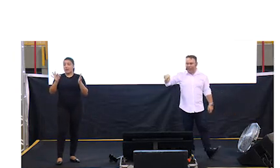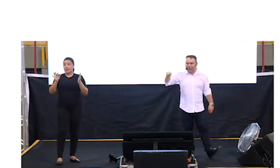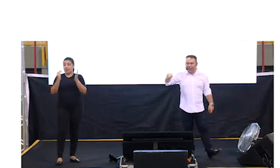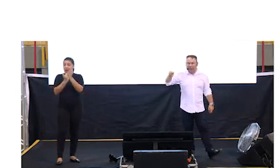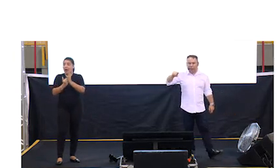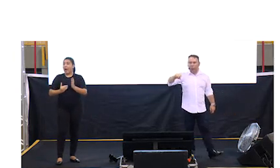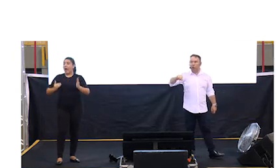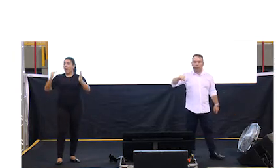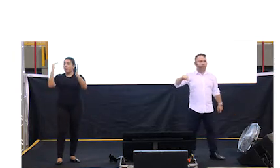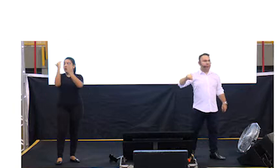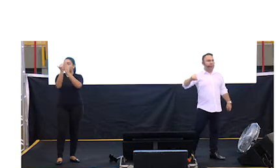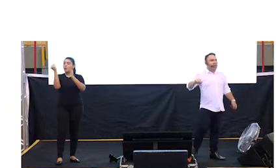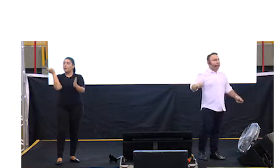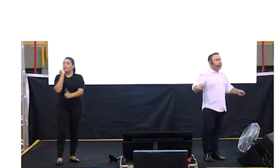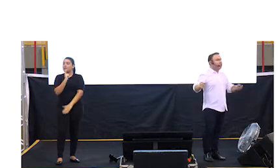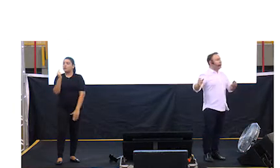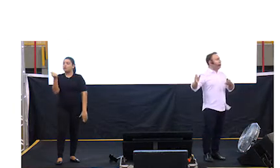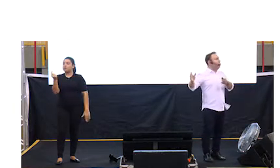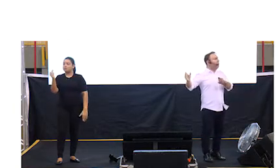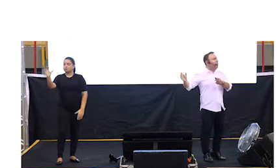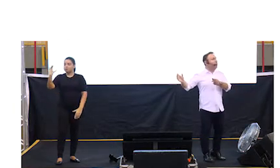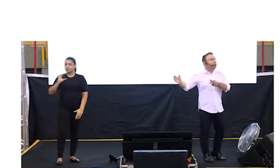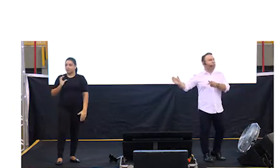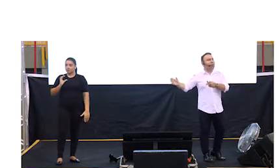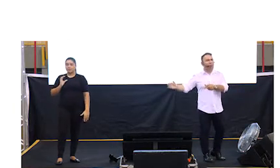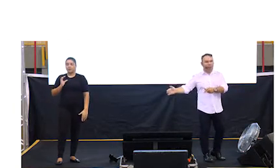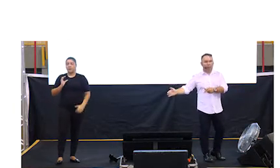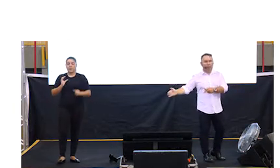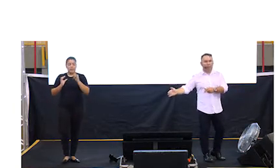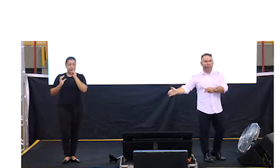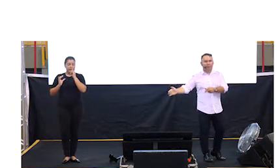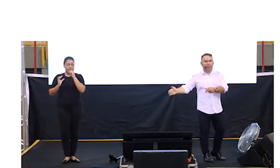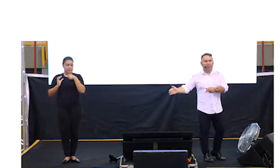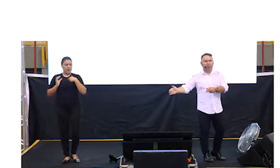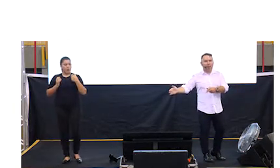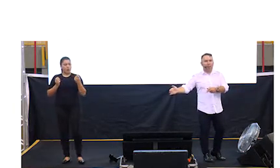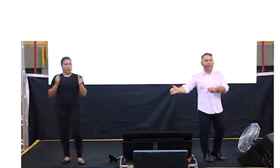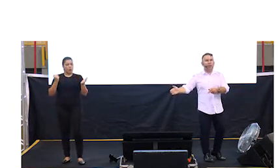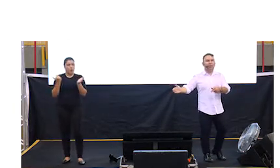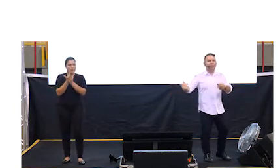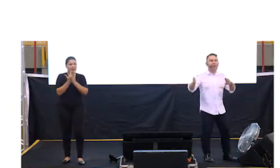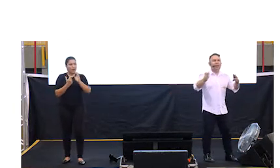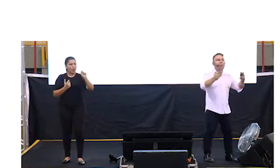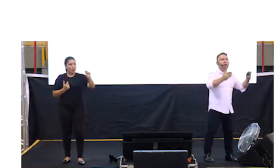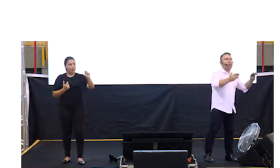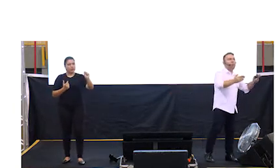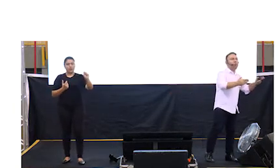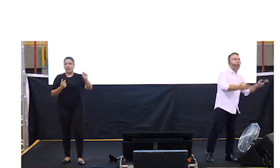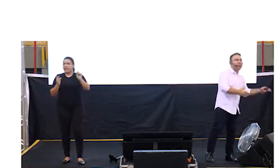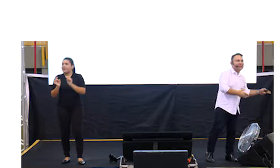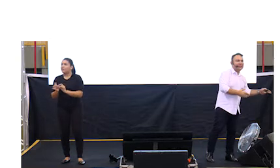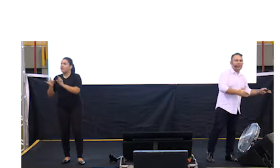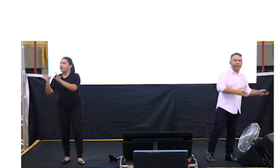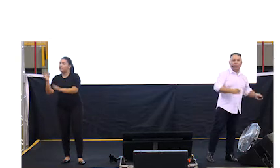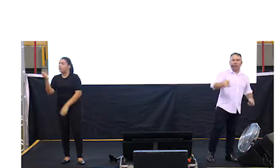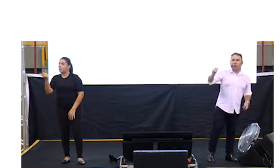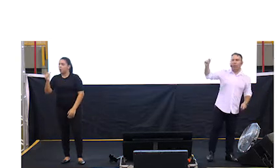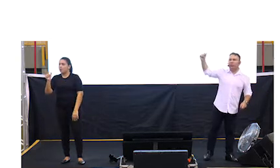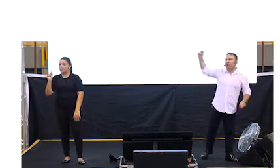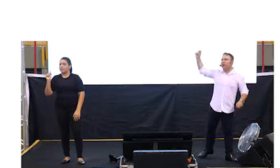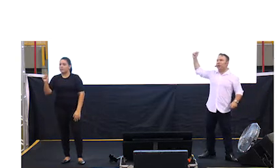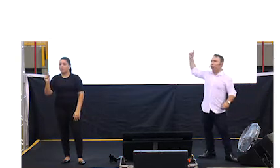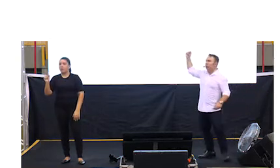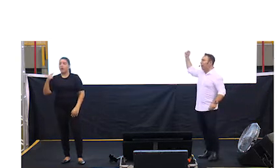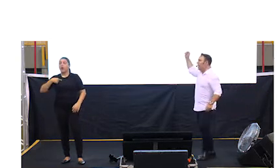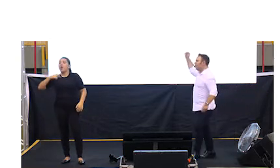ele teve em cima do custo? Gente, se eu compro a moto por 8 e estou vendendo a moto por 11,